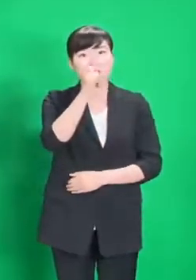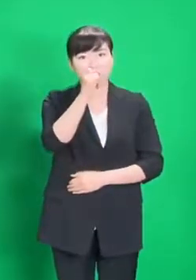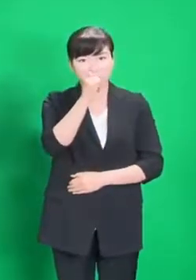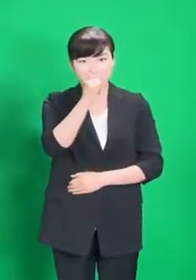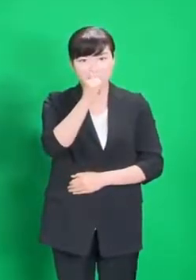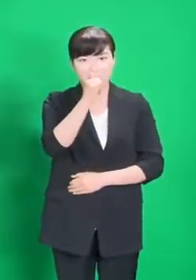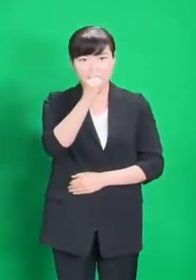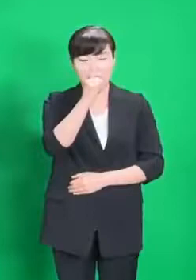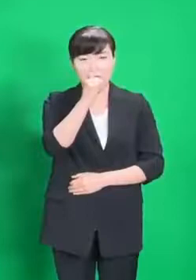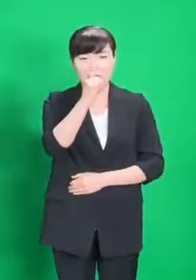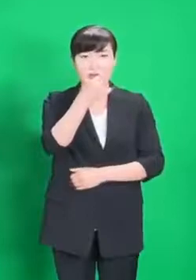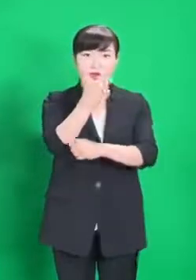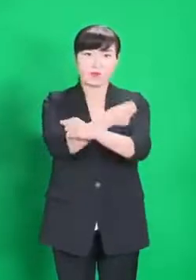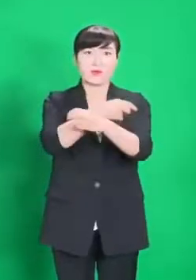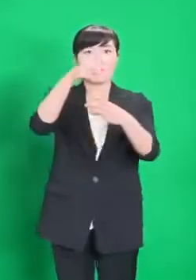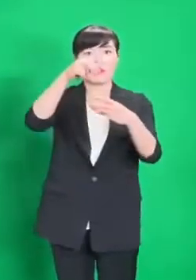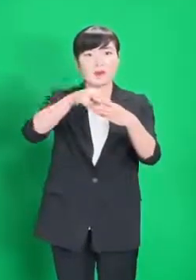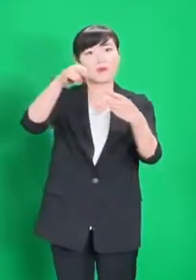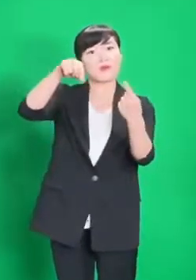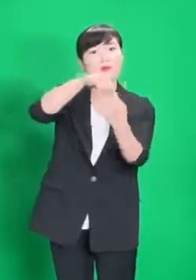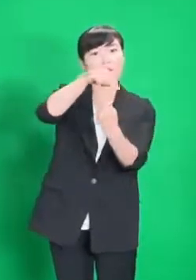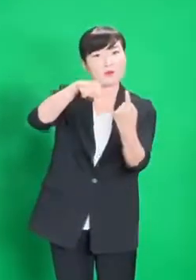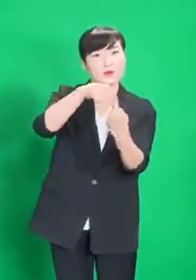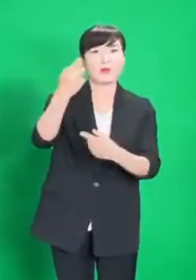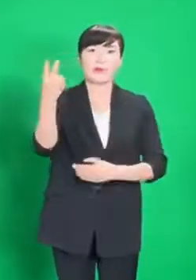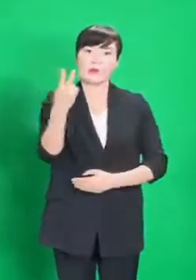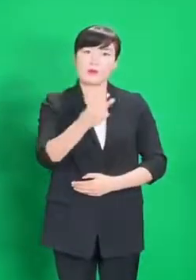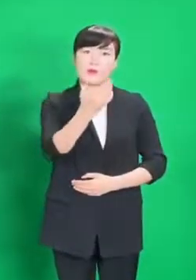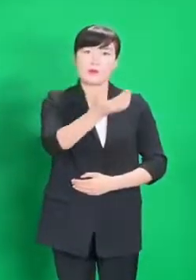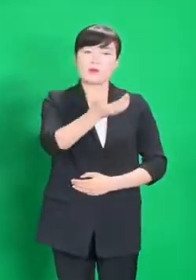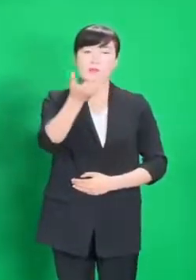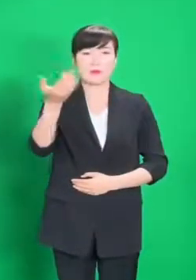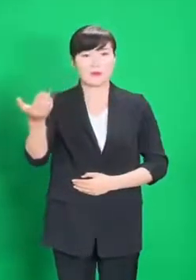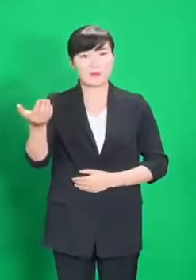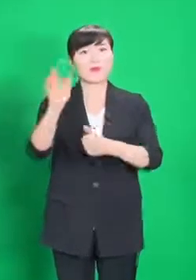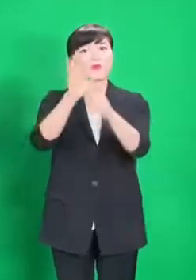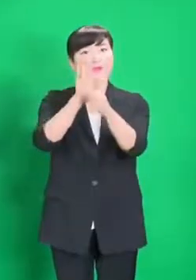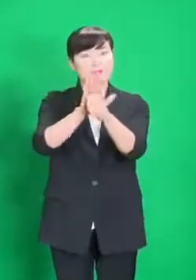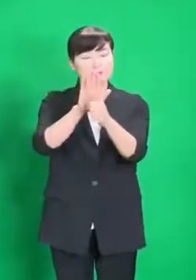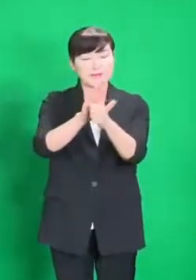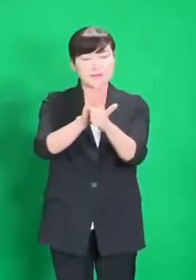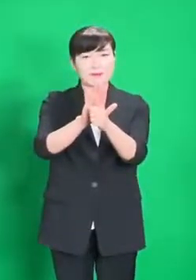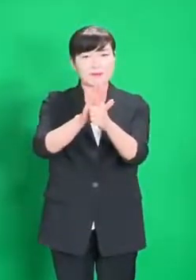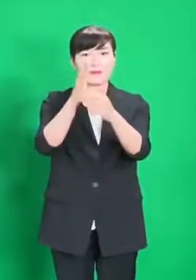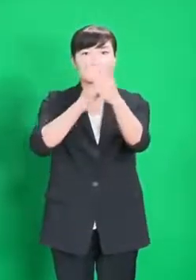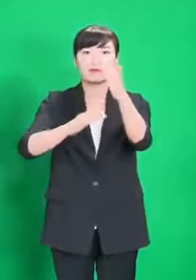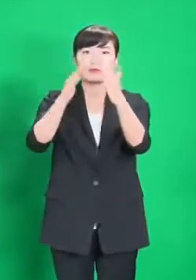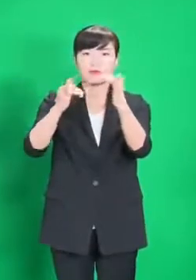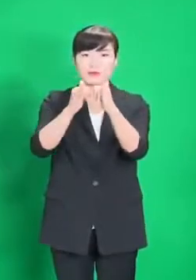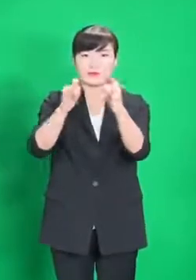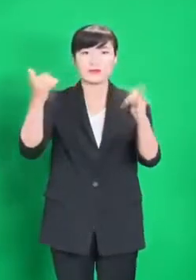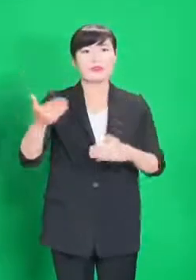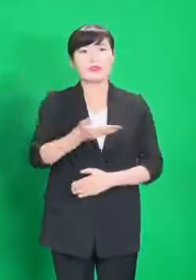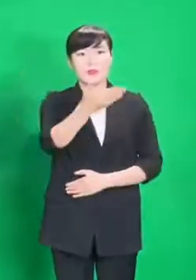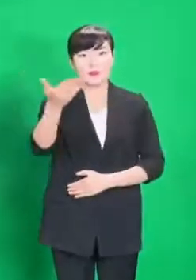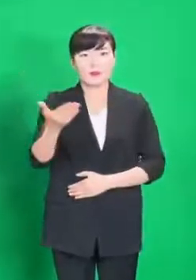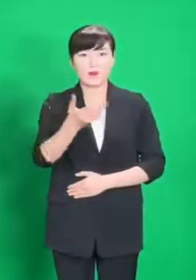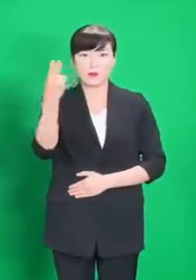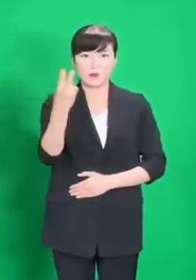있도록 접종센터 운영과 이동지원 마련에 최선을 다해준 공직자